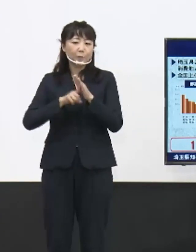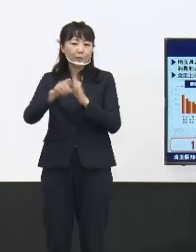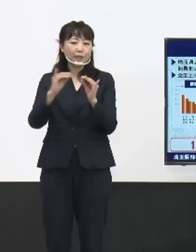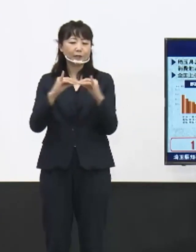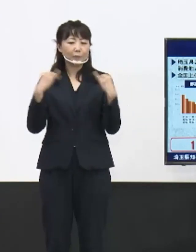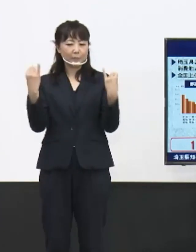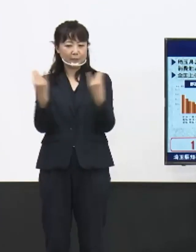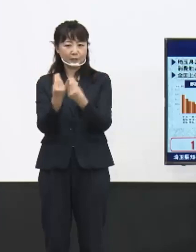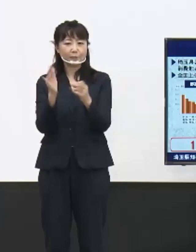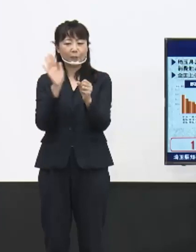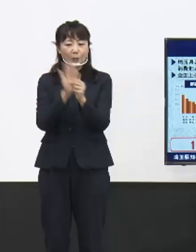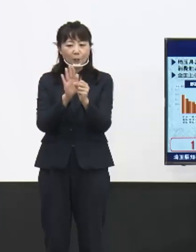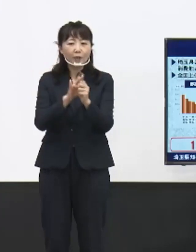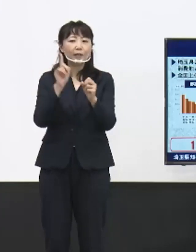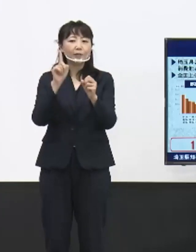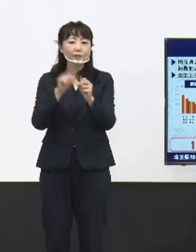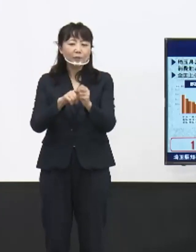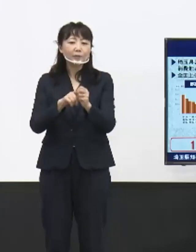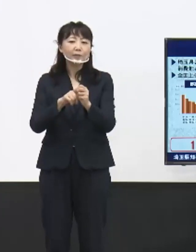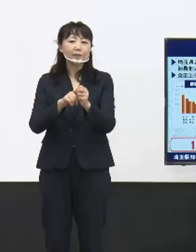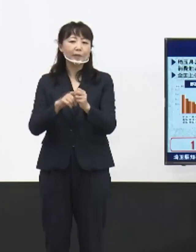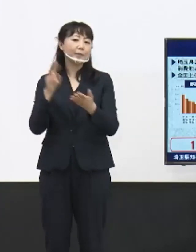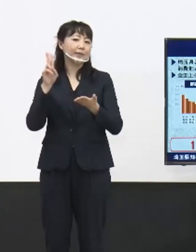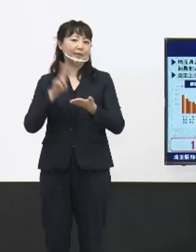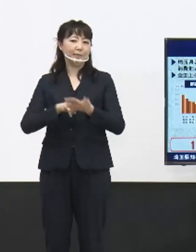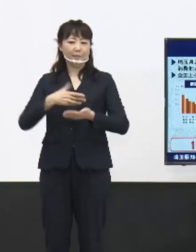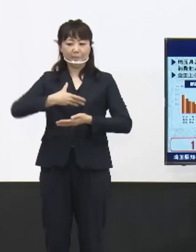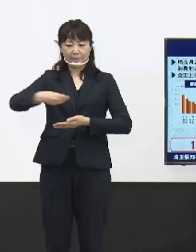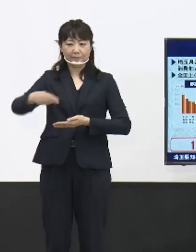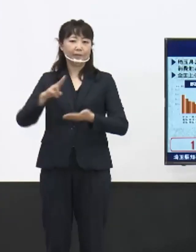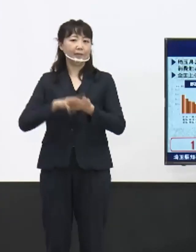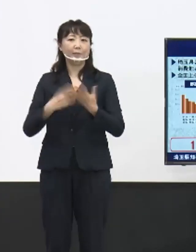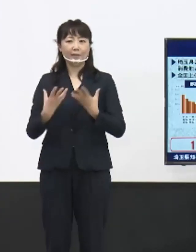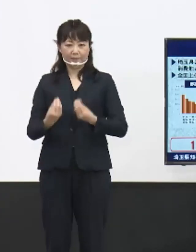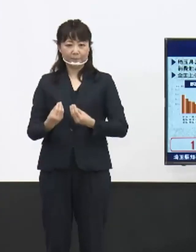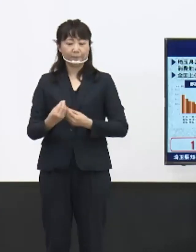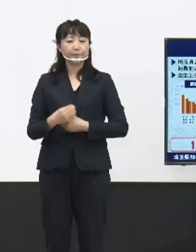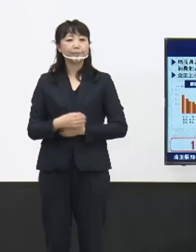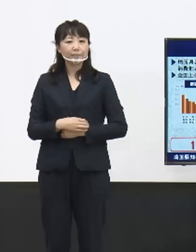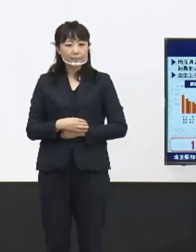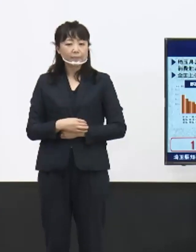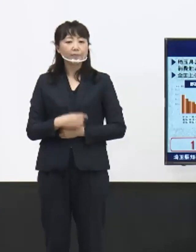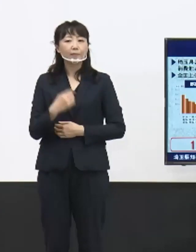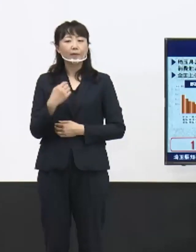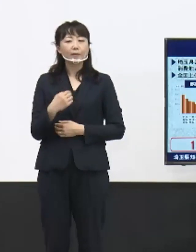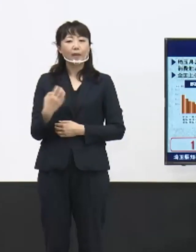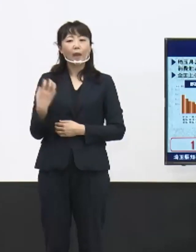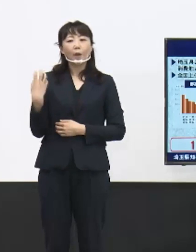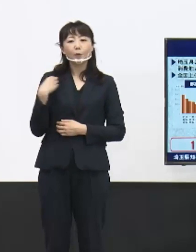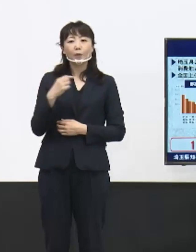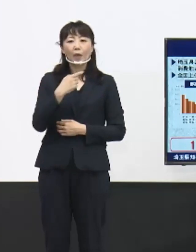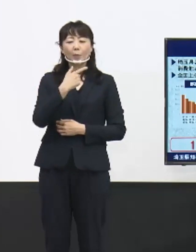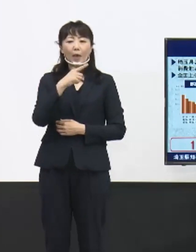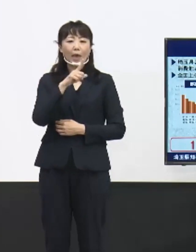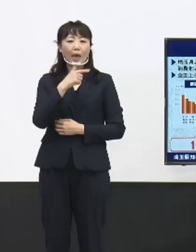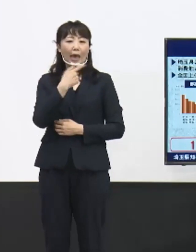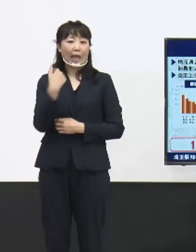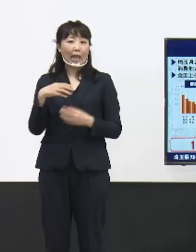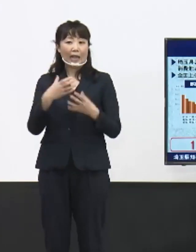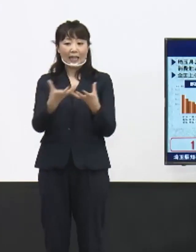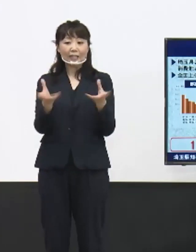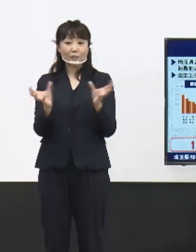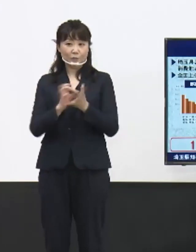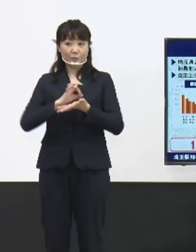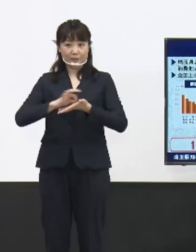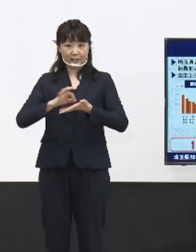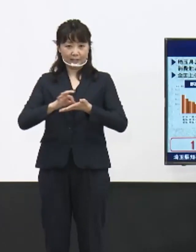せていただきました。またこの、サイスタは浦和レッズも使っていただいてますけれども、実は浦